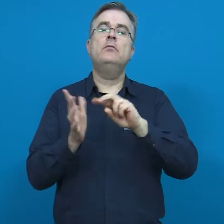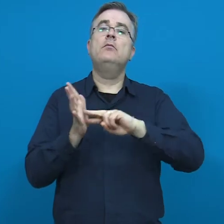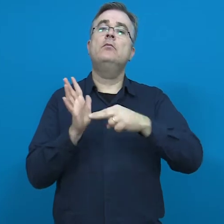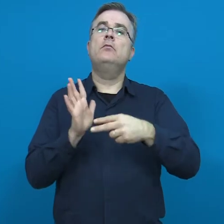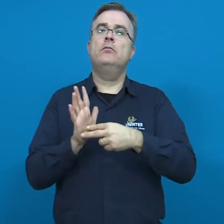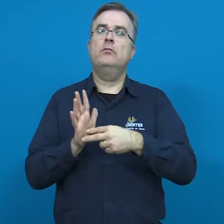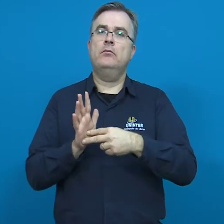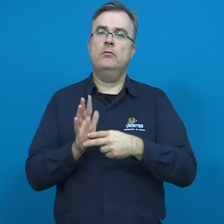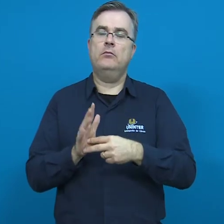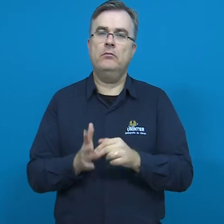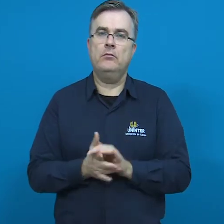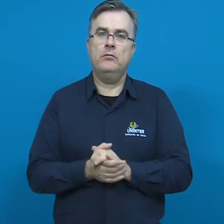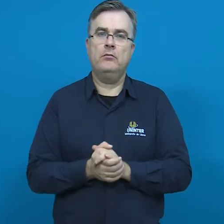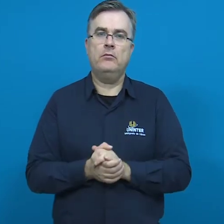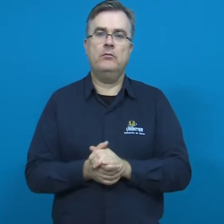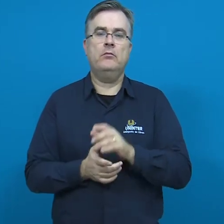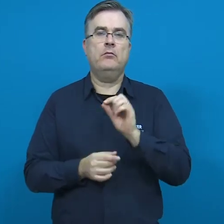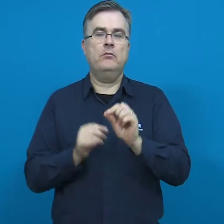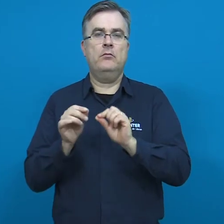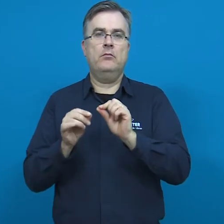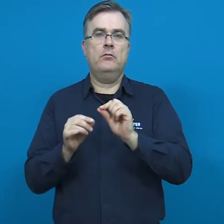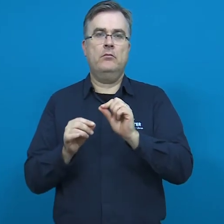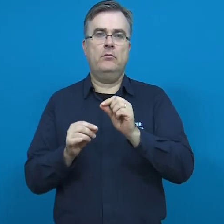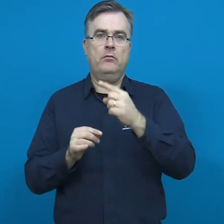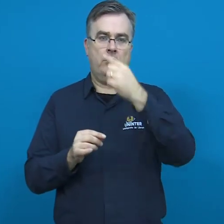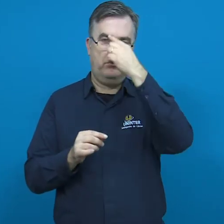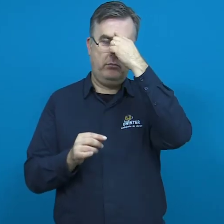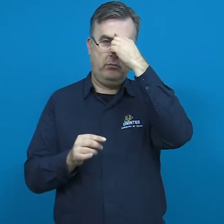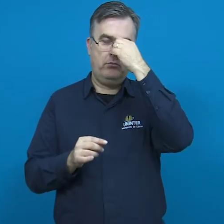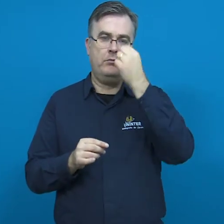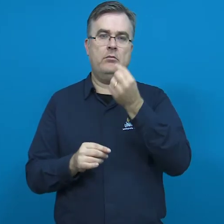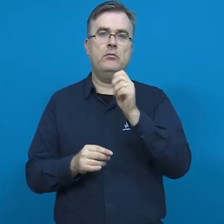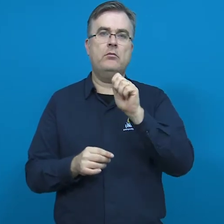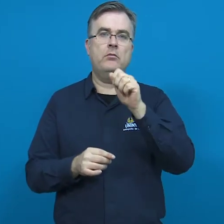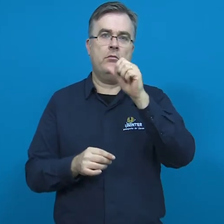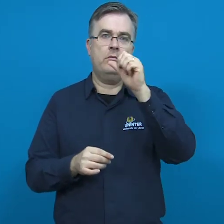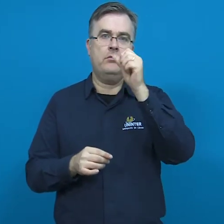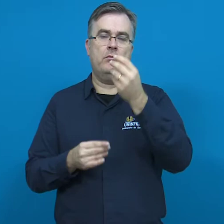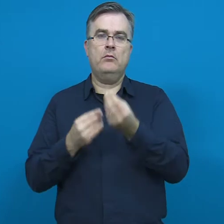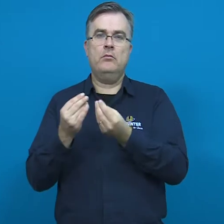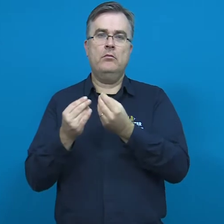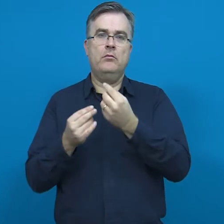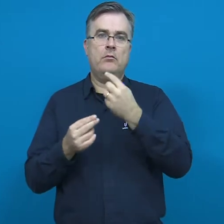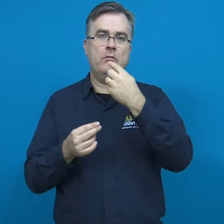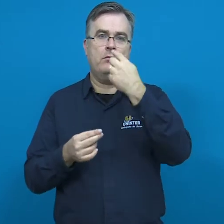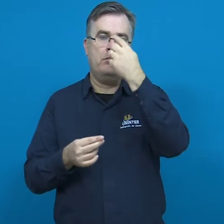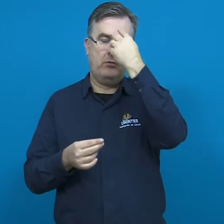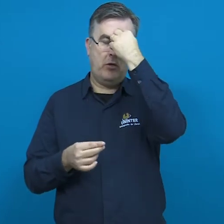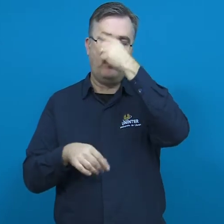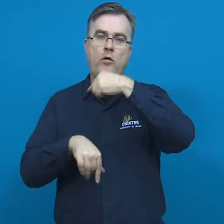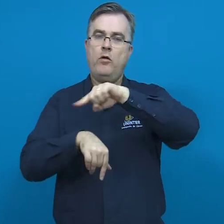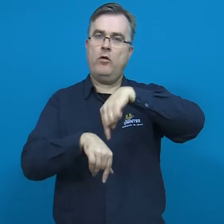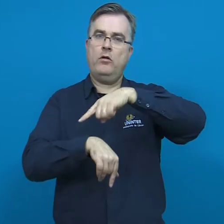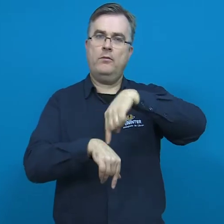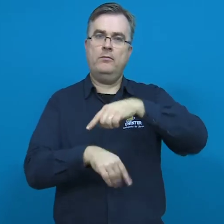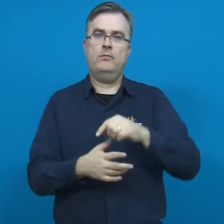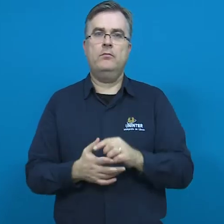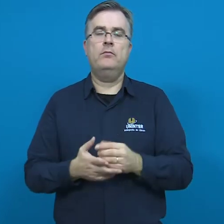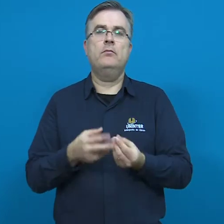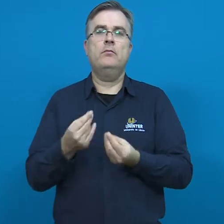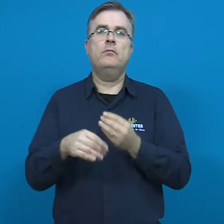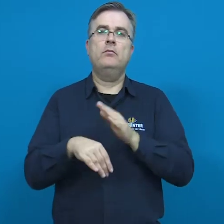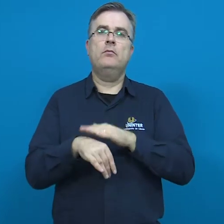o que significa? Significa, você coloca no meio da testa e dá uma giradinha circular no sentido